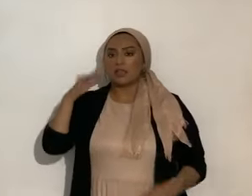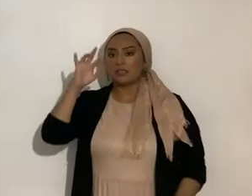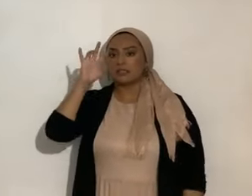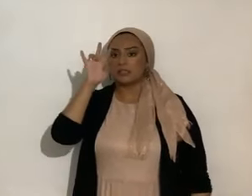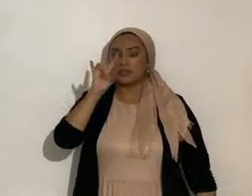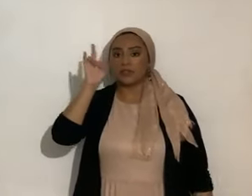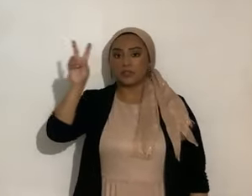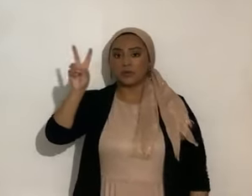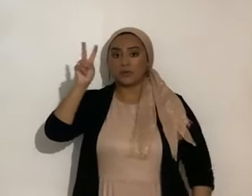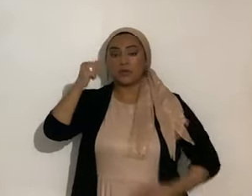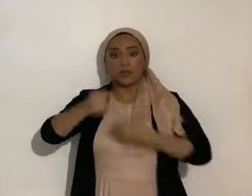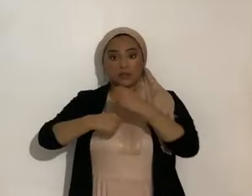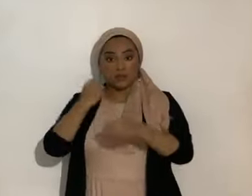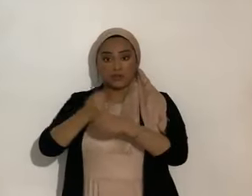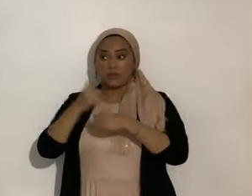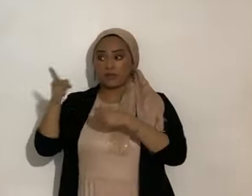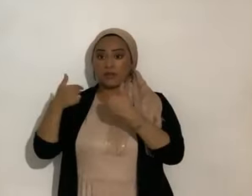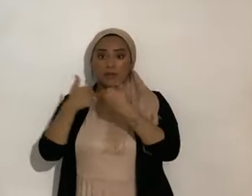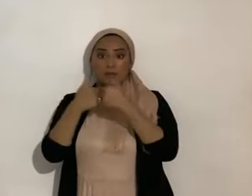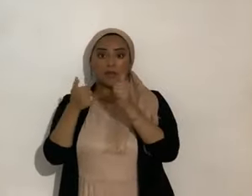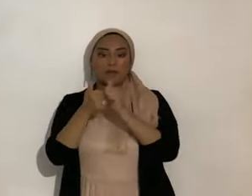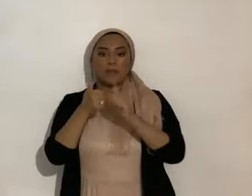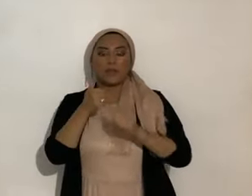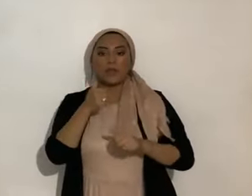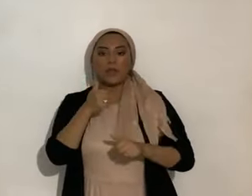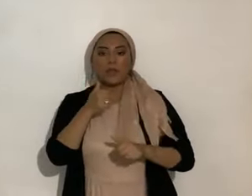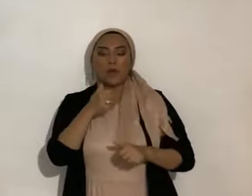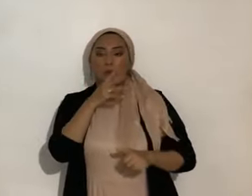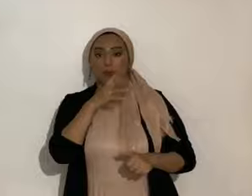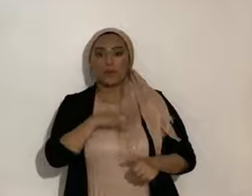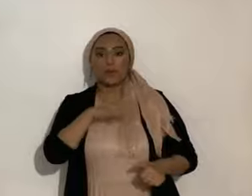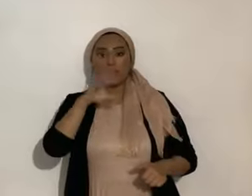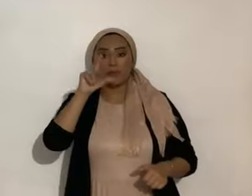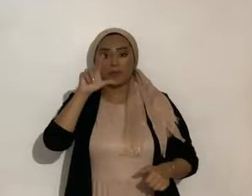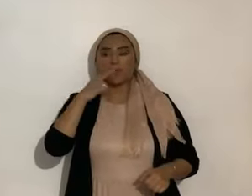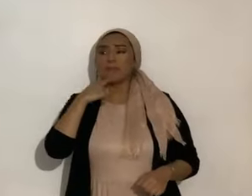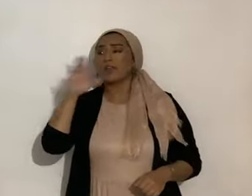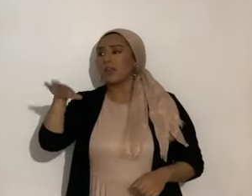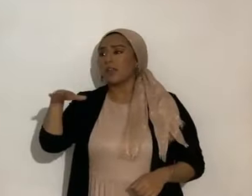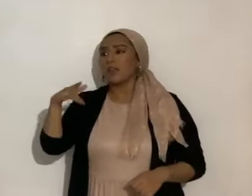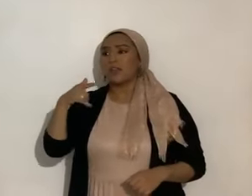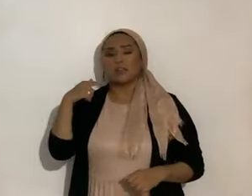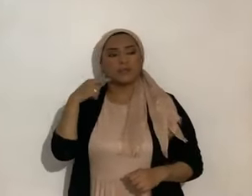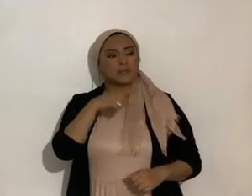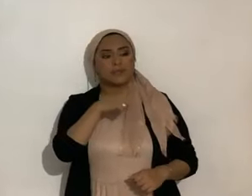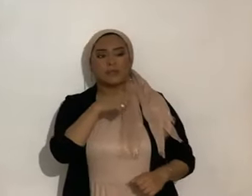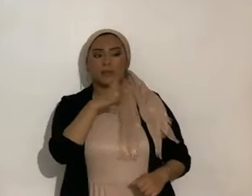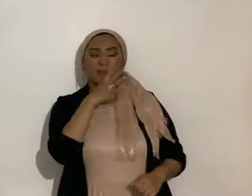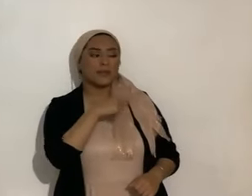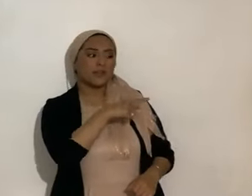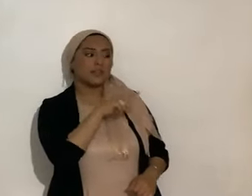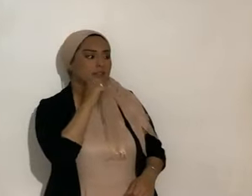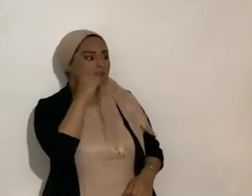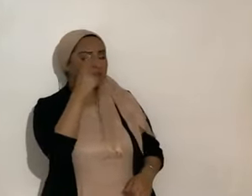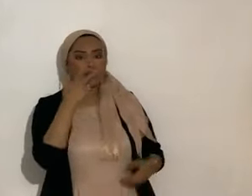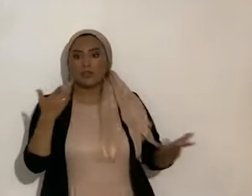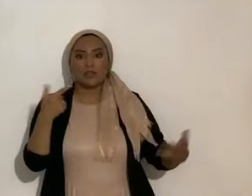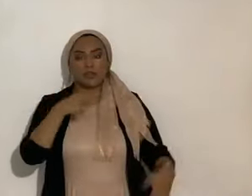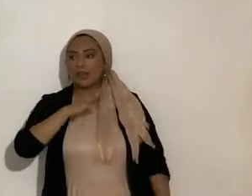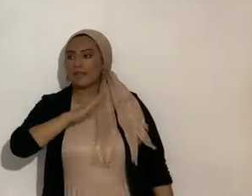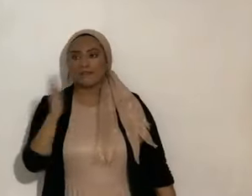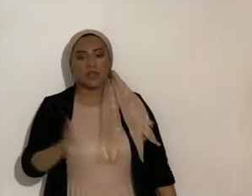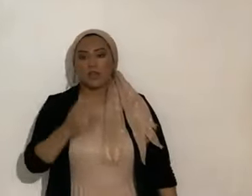72 años y andaba con una joven de 23. Oiga, doctor, pero es que no me comprende esta mujer, ya nunca te va a